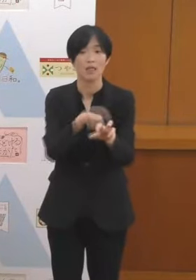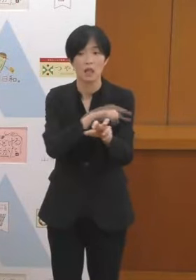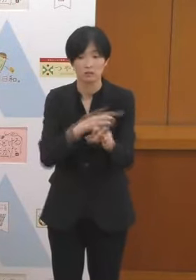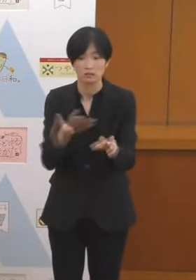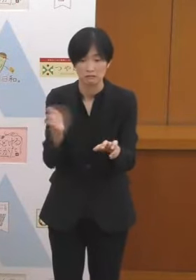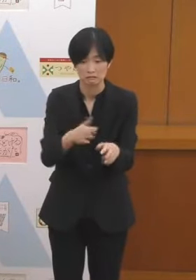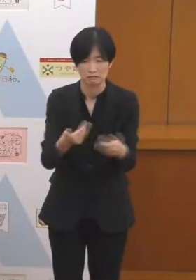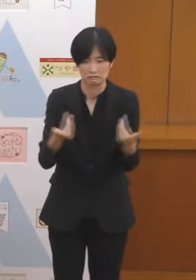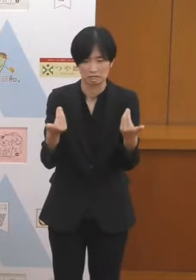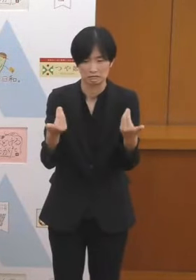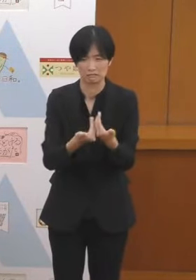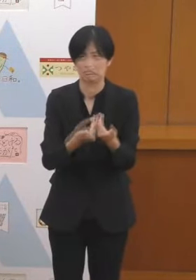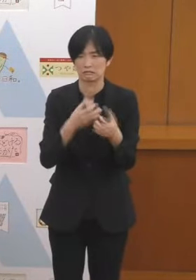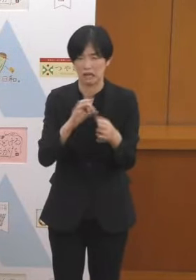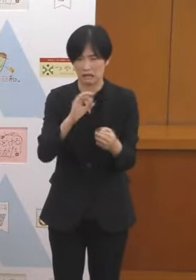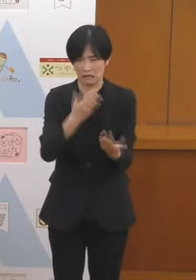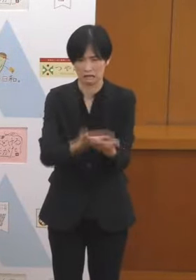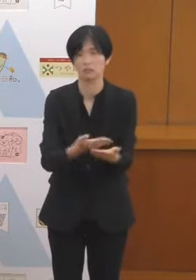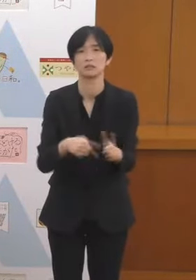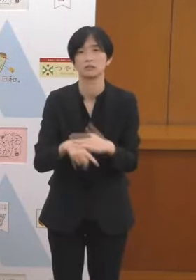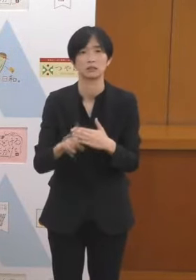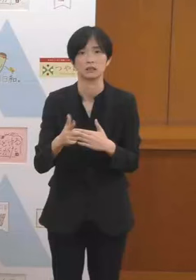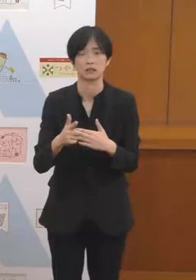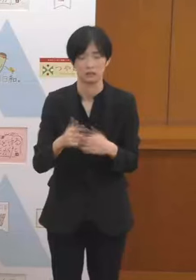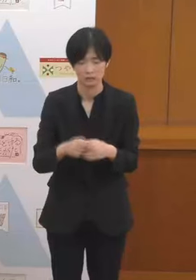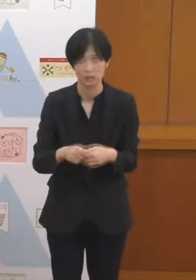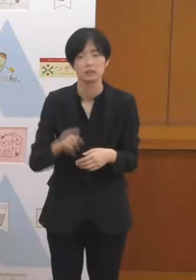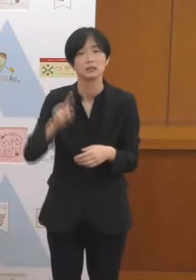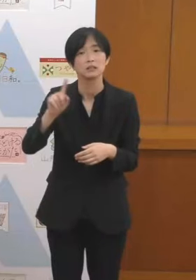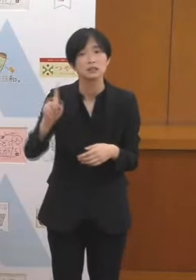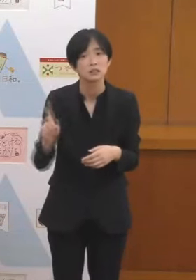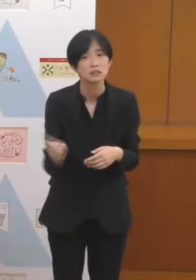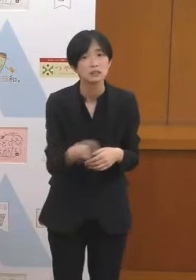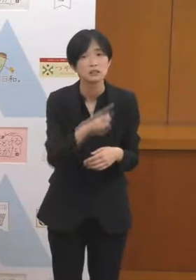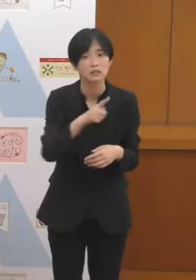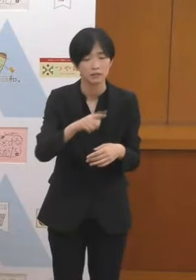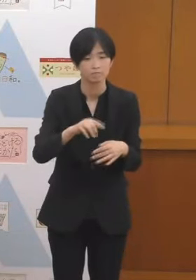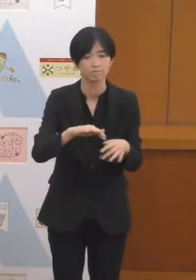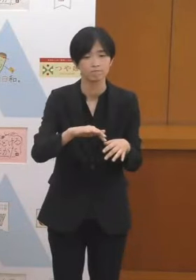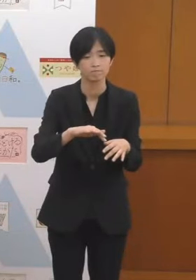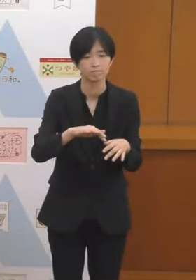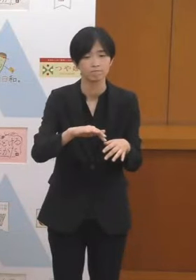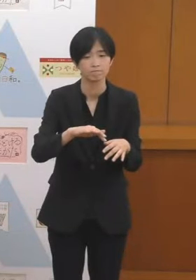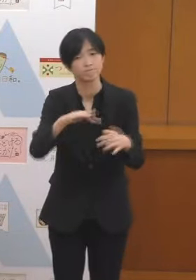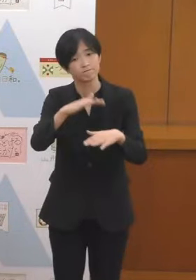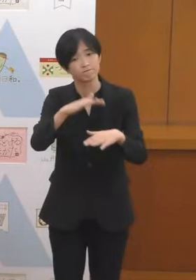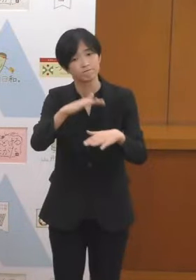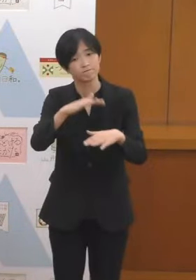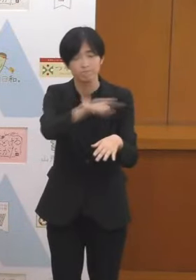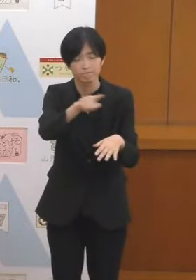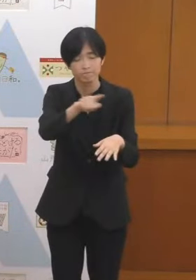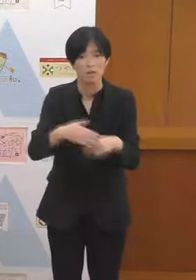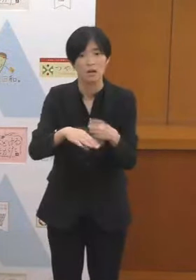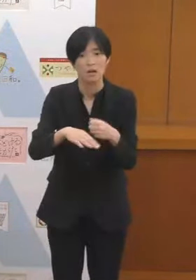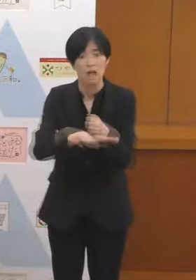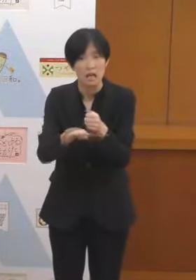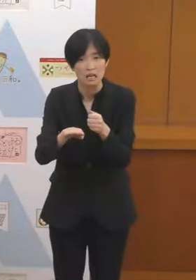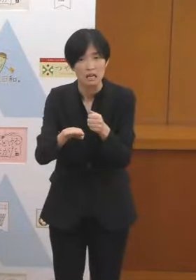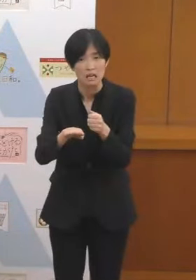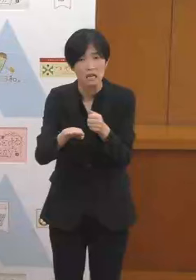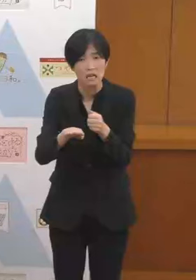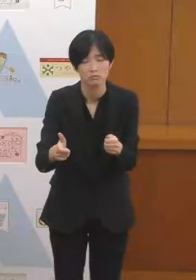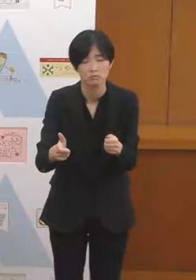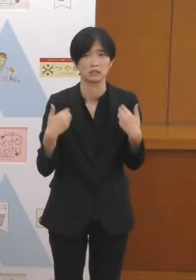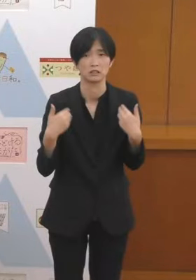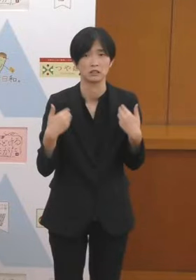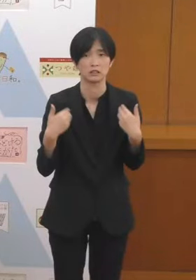てやはりその自然環境が守られる守られない